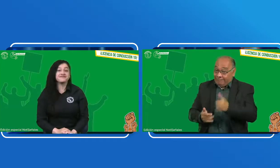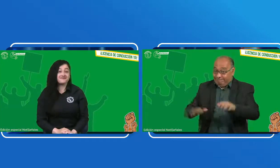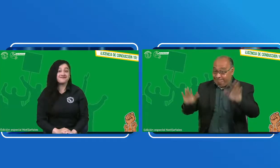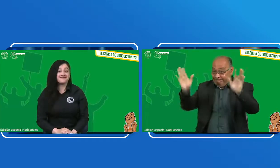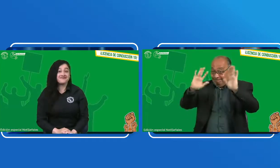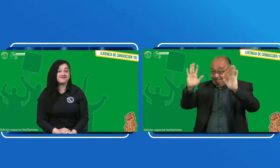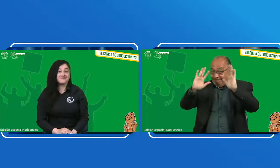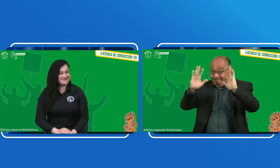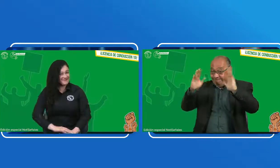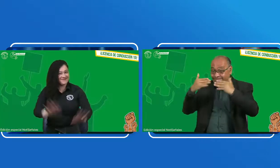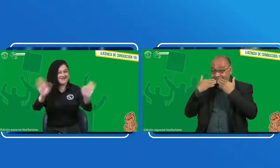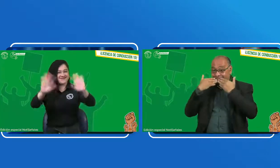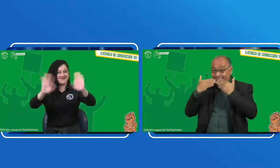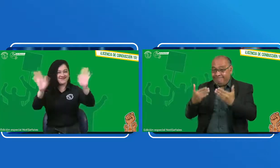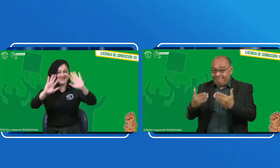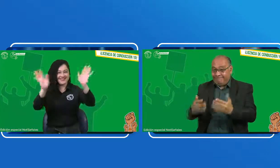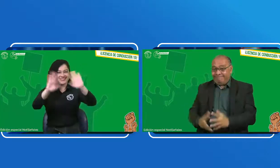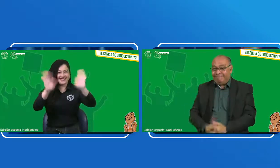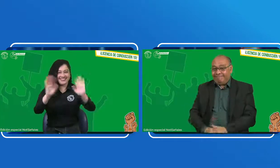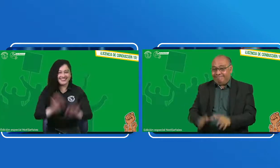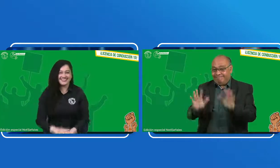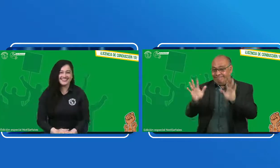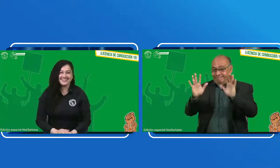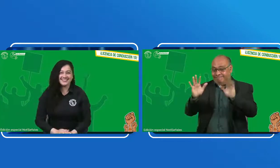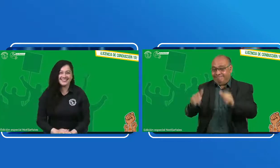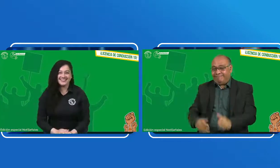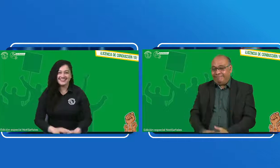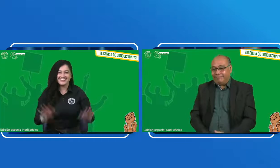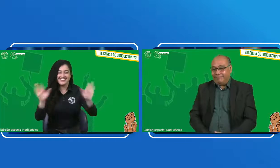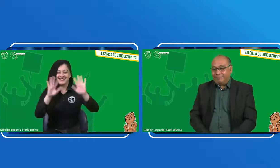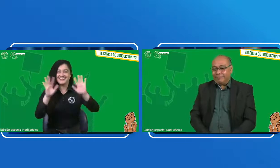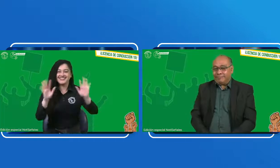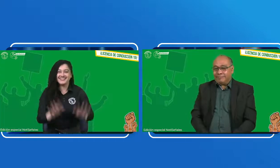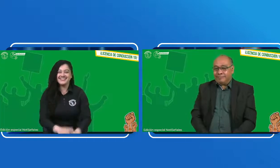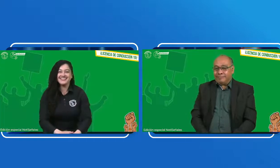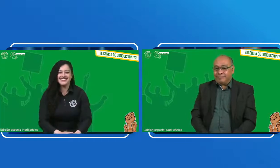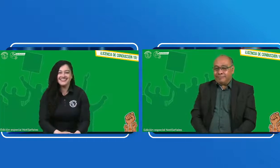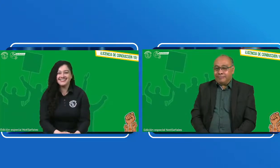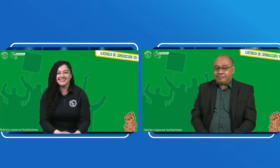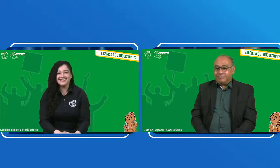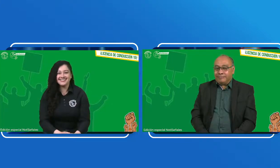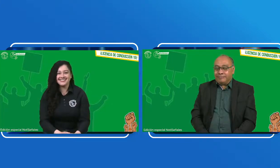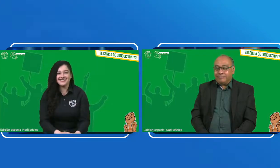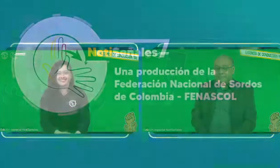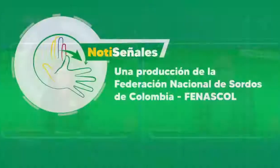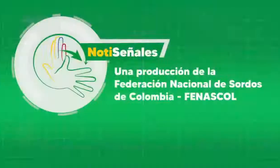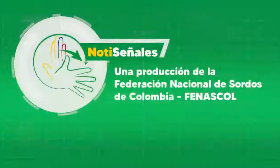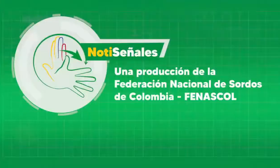Nuevamente lo vamos a hacer y los esperamos mañana. Muchas gracias. Hasta luego.